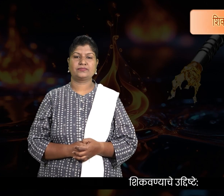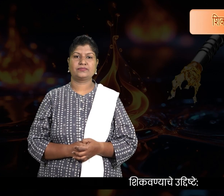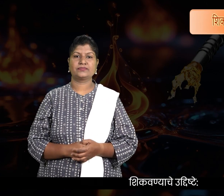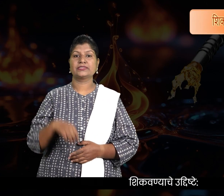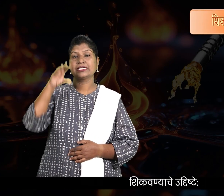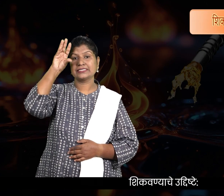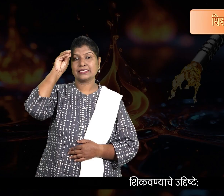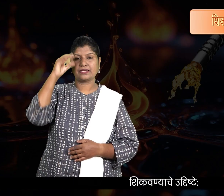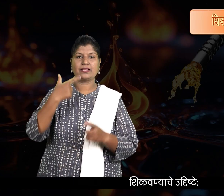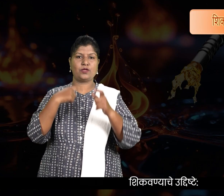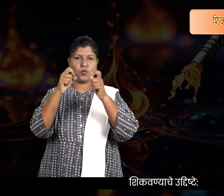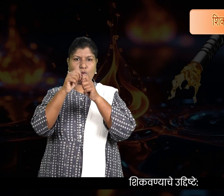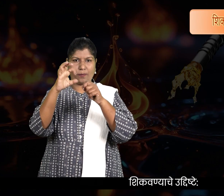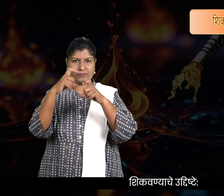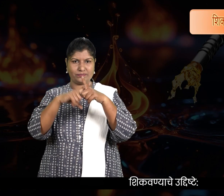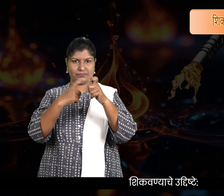शिकण्याचे उद्दिष्टे.